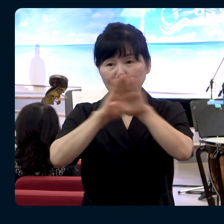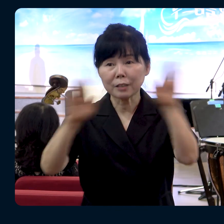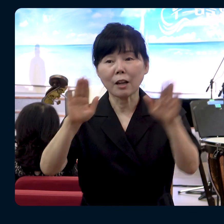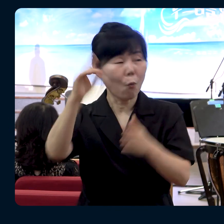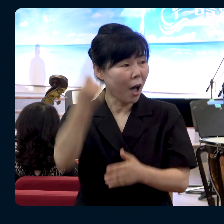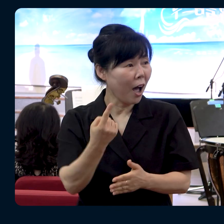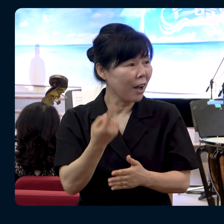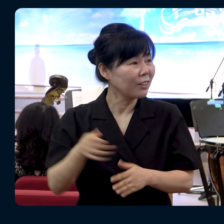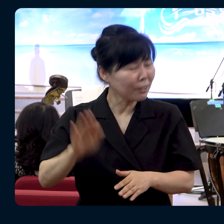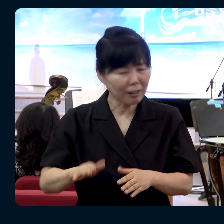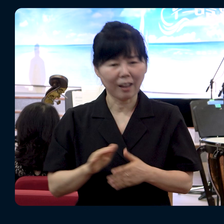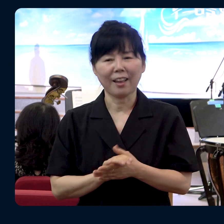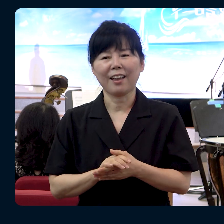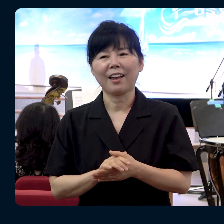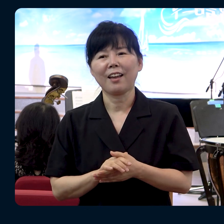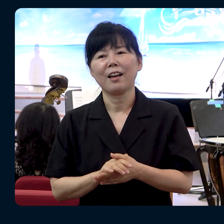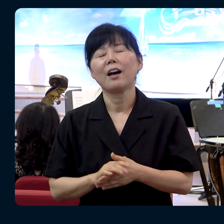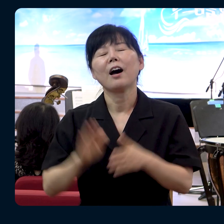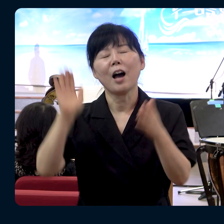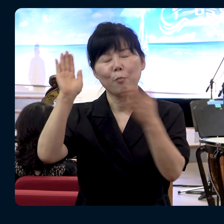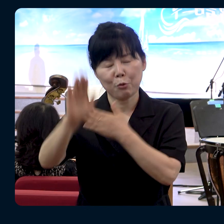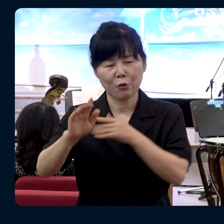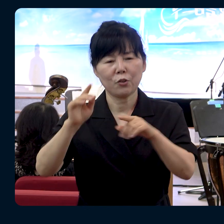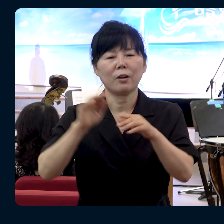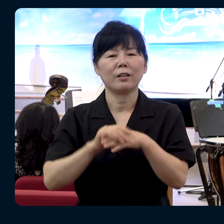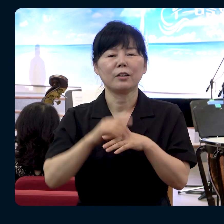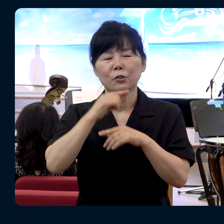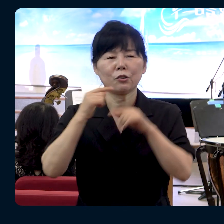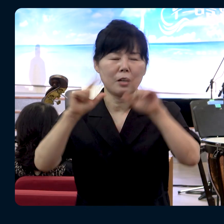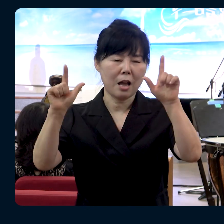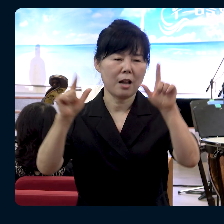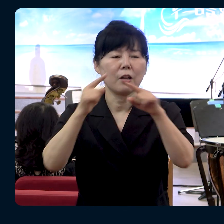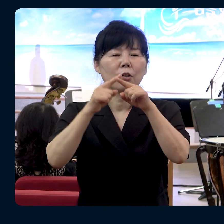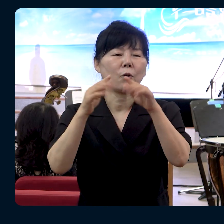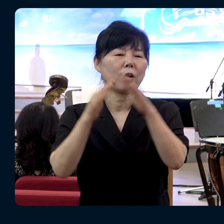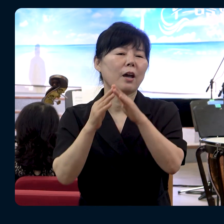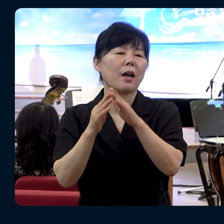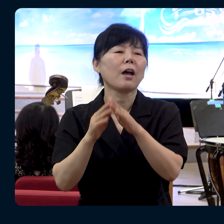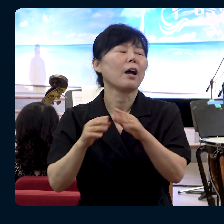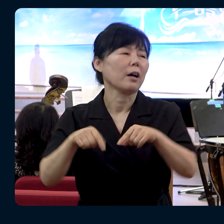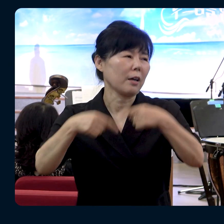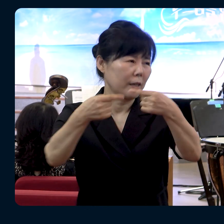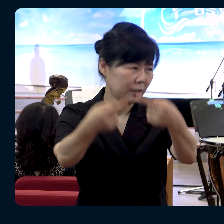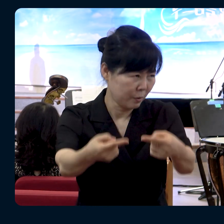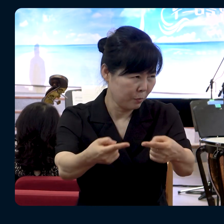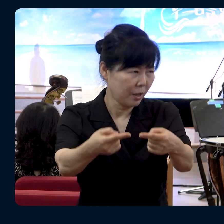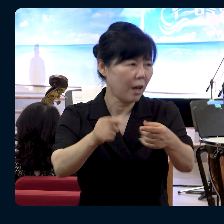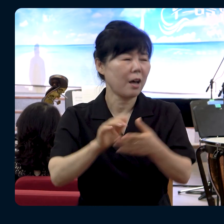싶다, 그런 말을 했어요. 그냥 춤은 계속 추고 싶었던 것 같아요.